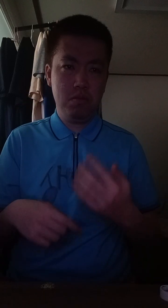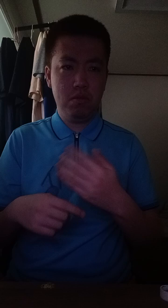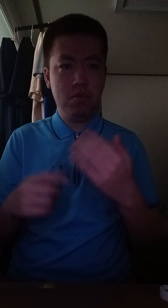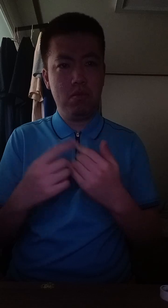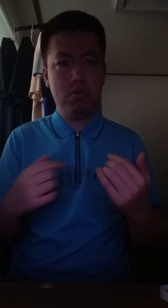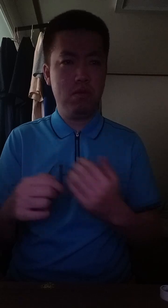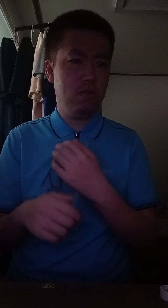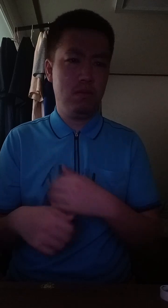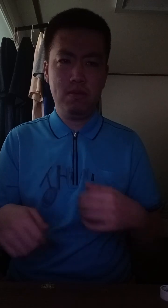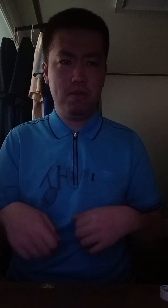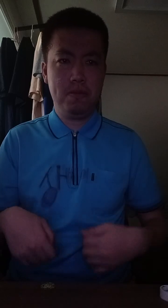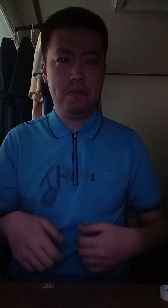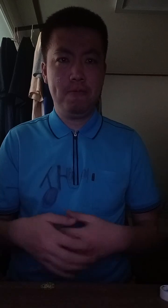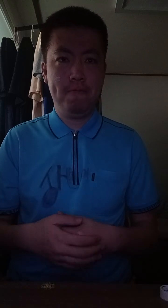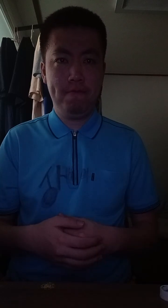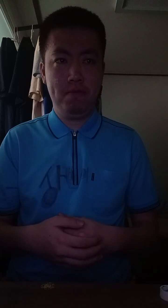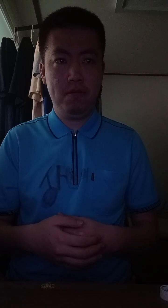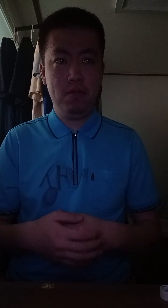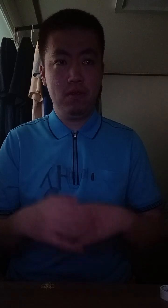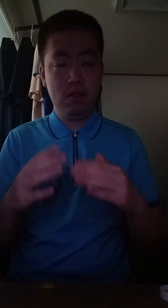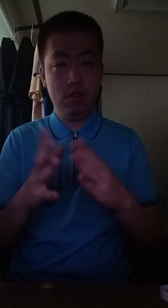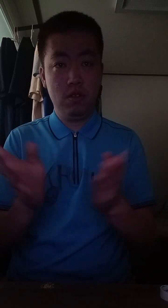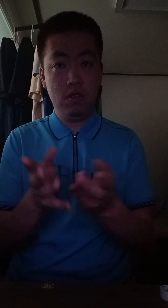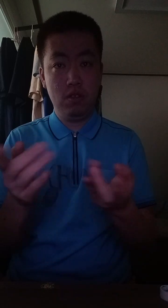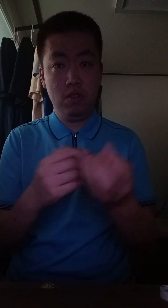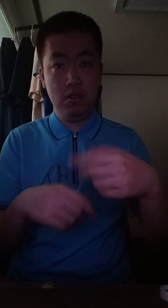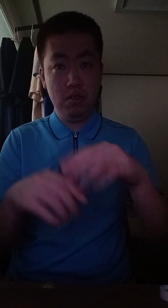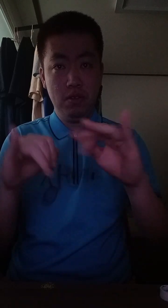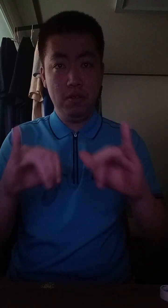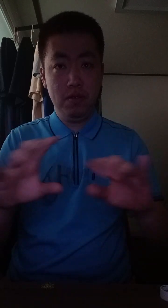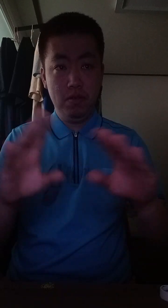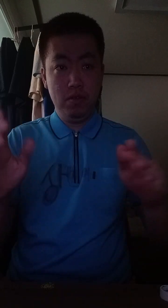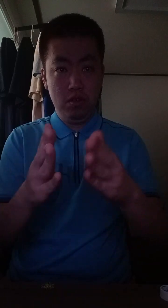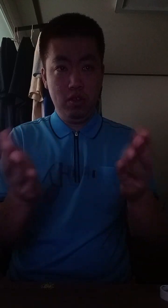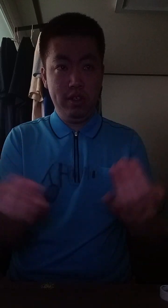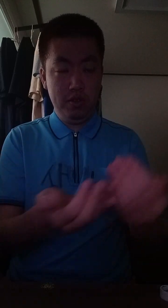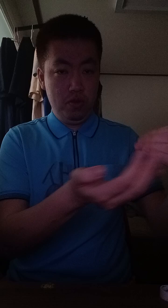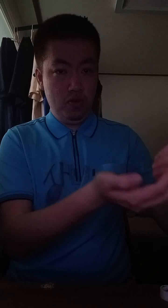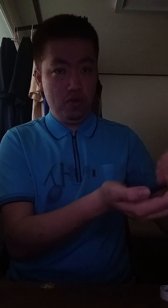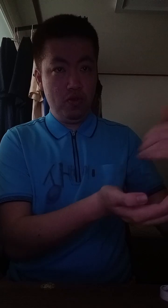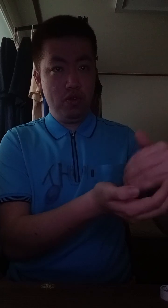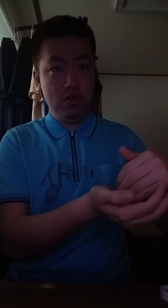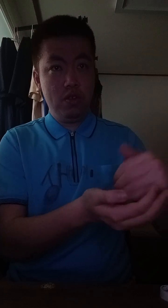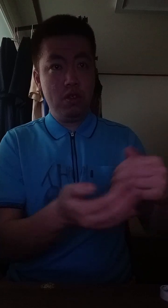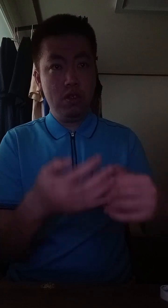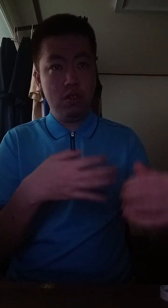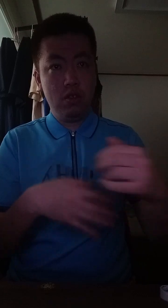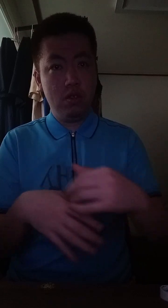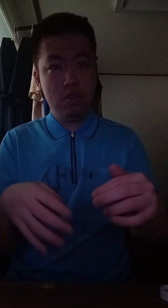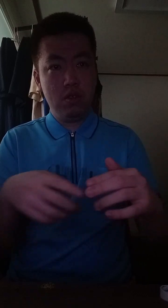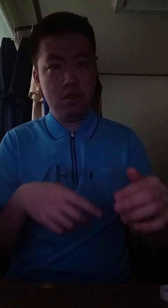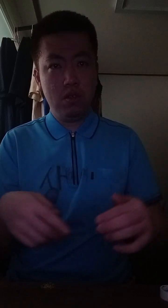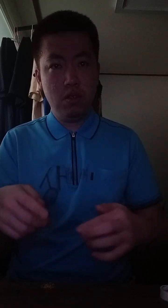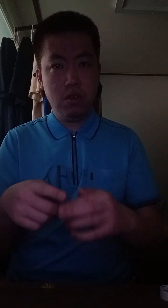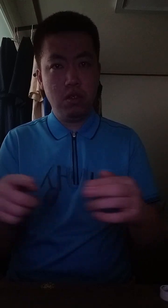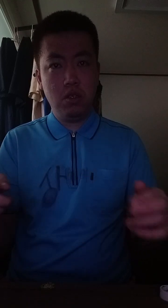부상은 없었습니다. 보시다시피 이 역은 승강장이 곡선 구조입니다. 그렇기 때문에 열차와 승강장 사이의 간격이 일부